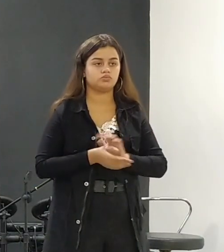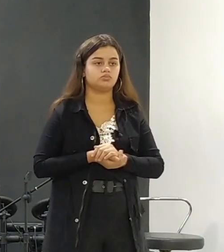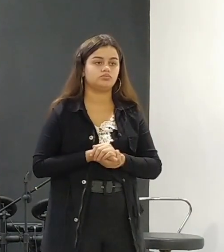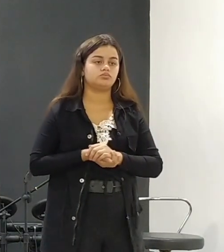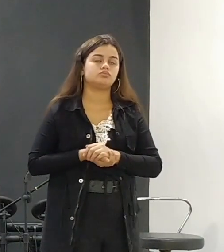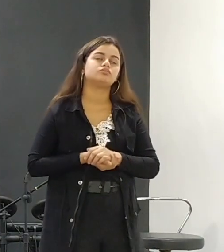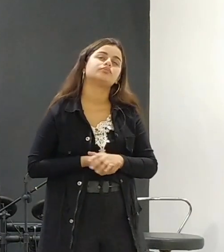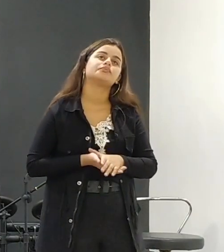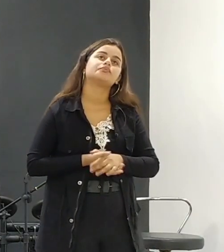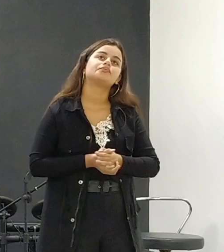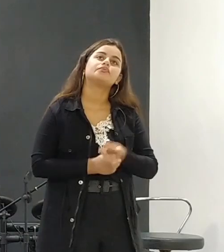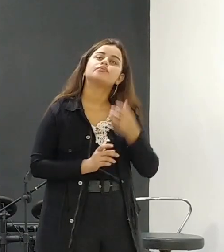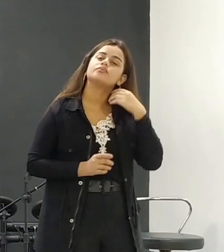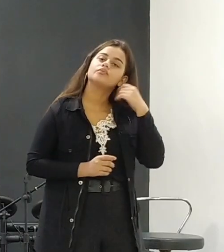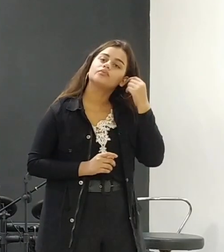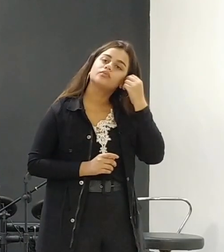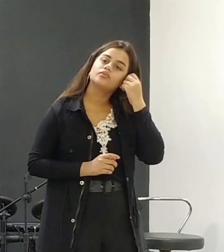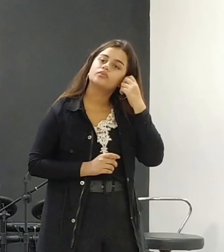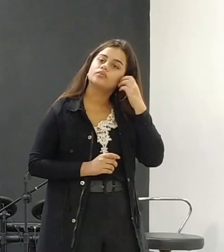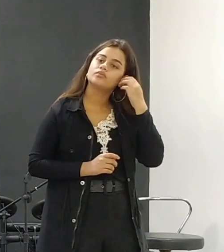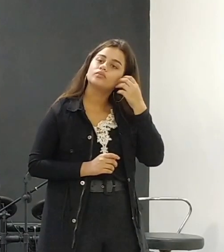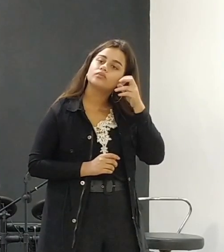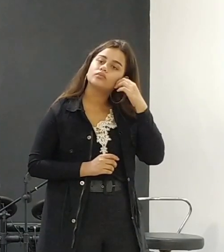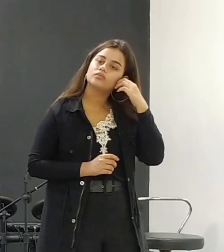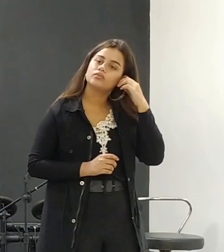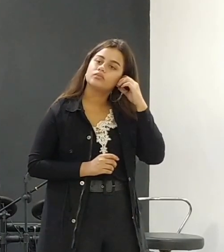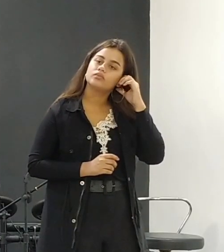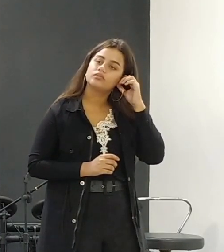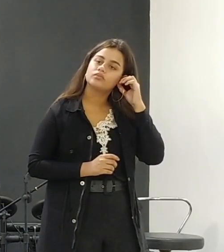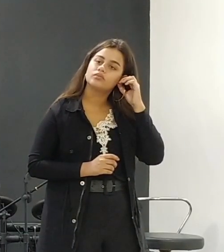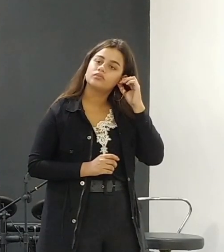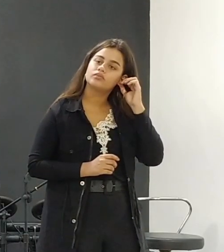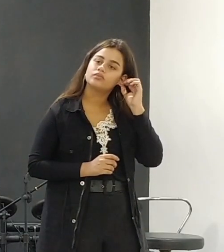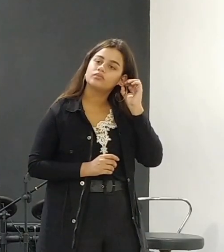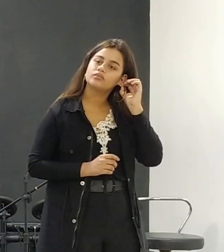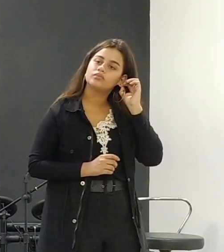19 vai dizer lá para nós: